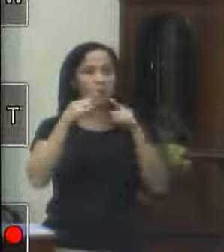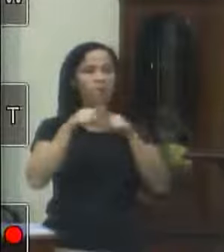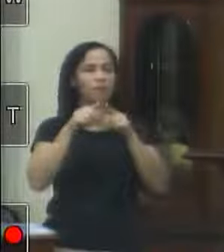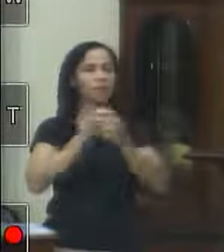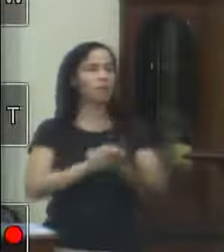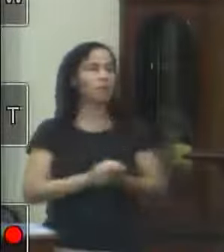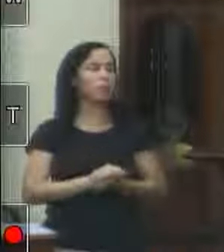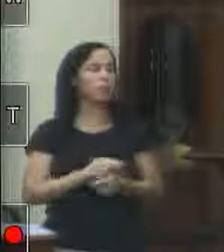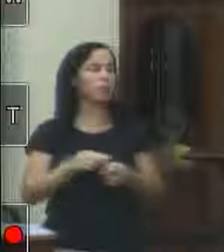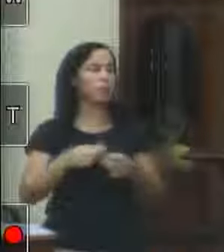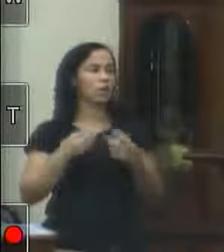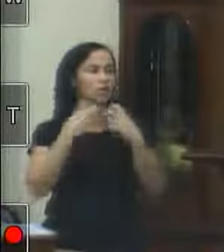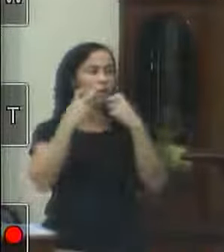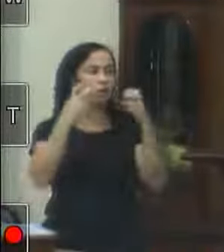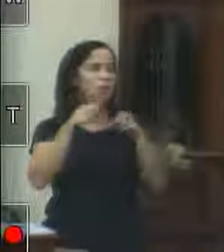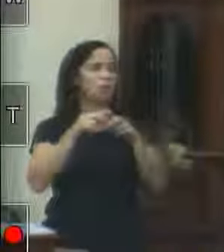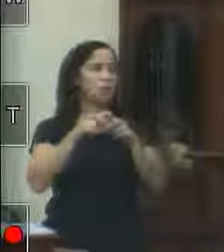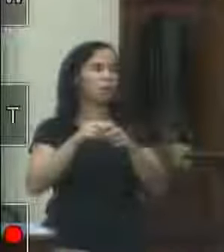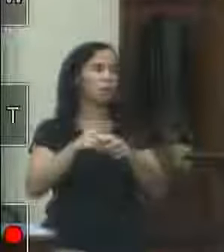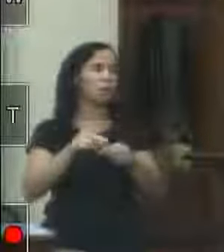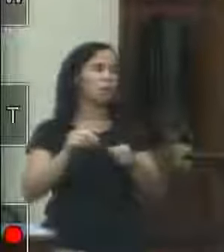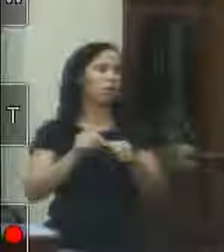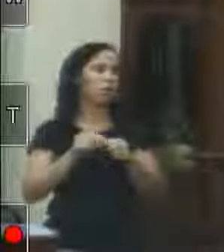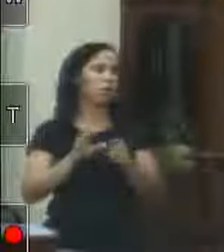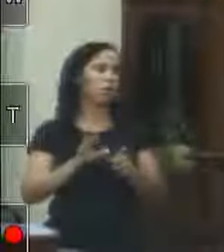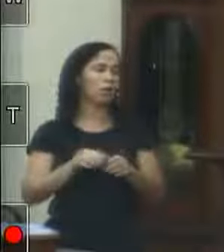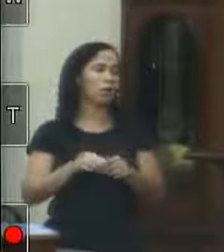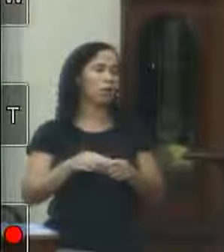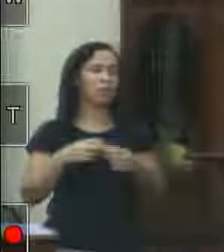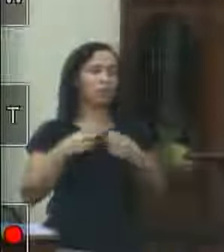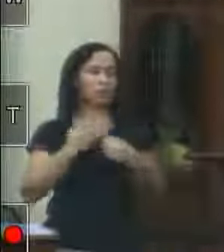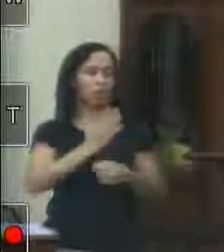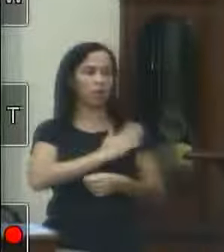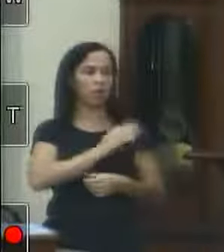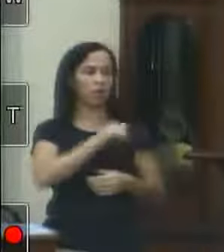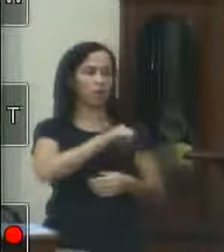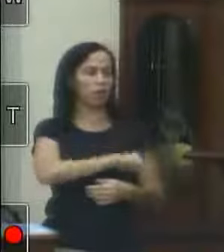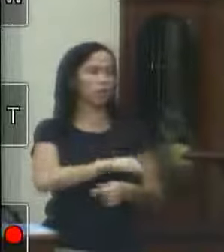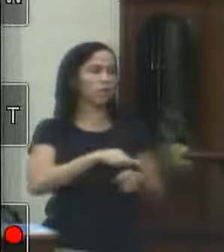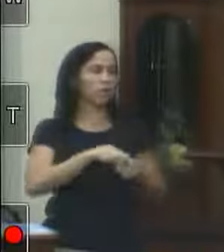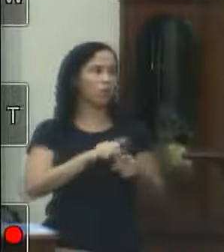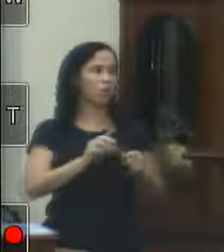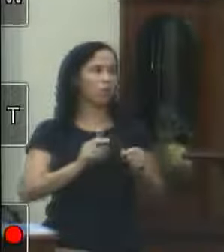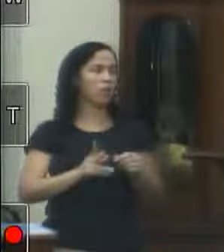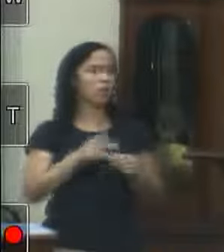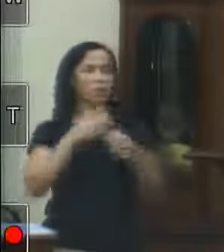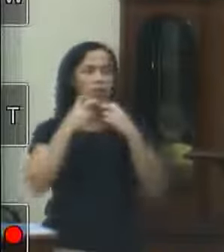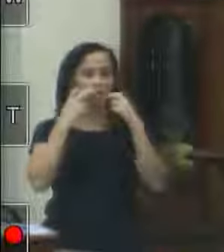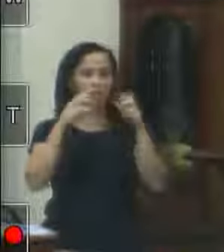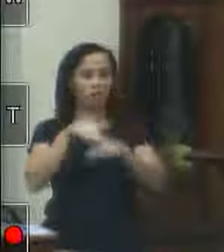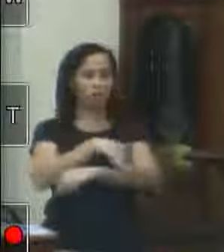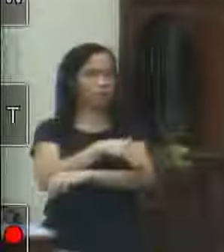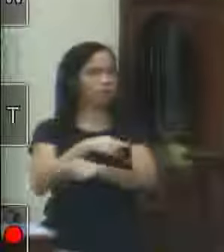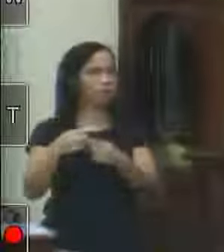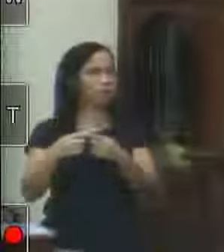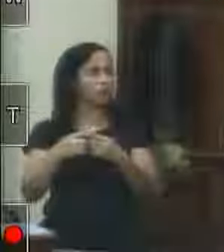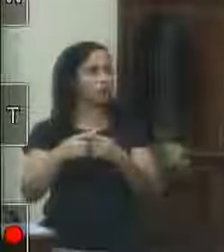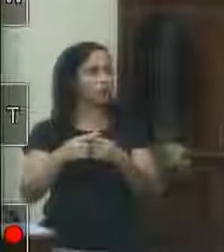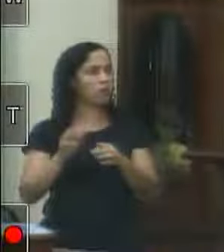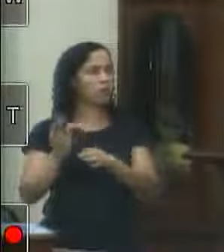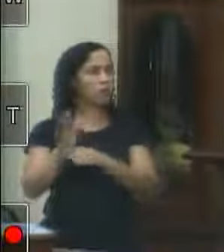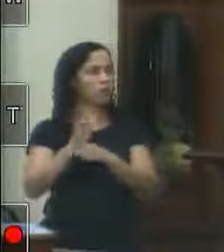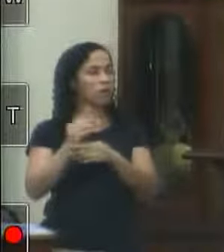sim, falo sim, grito sim. Se eu não estiver fazendo isso, ou vou infartar, ou não sou Glória, mas toda vez que eu grito no corredor é para poder